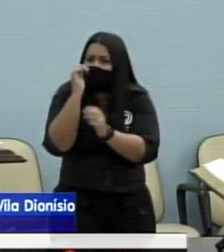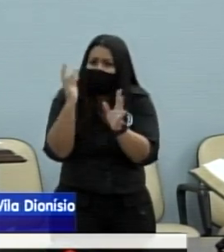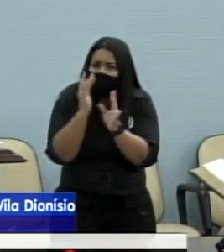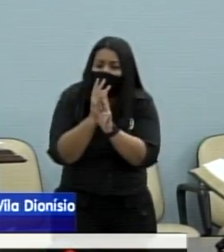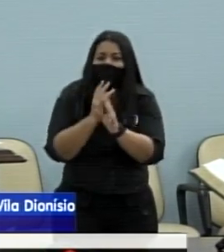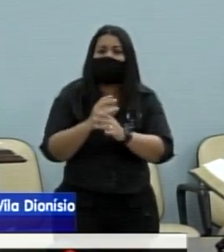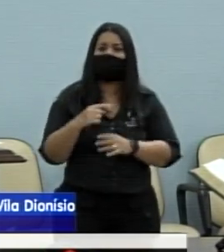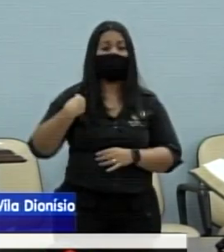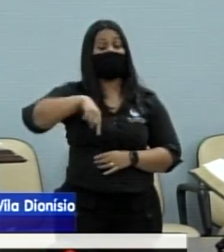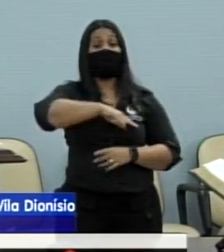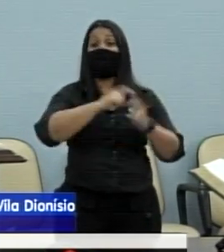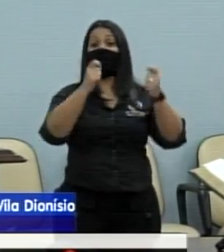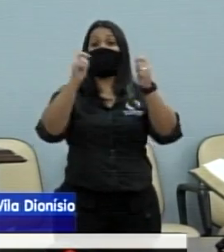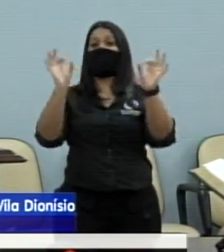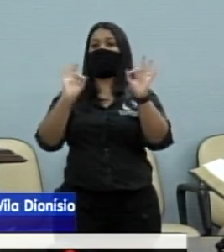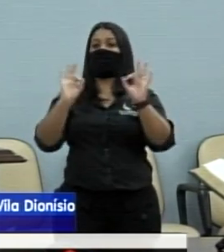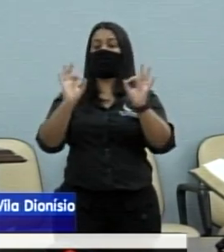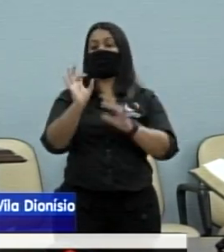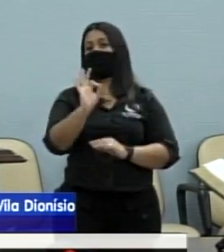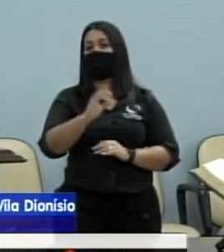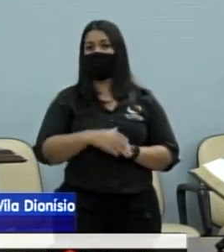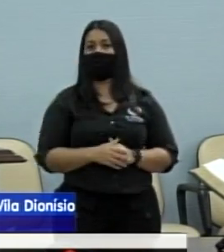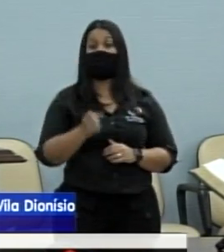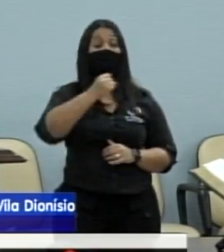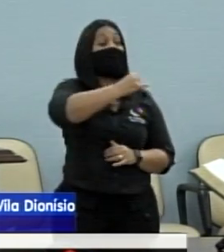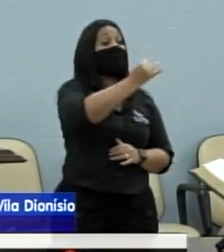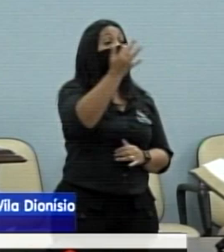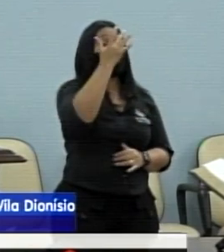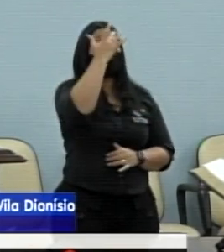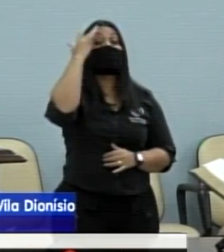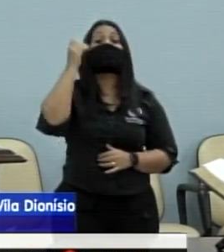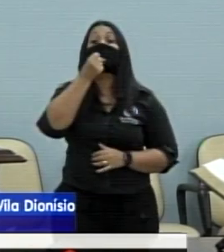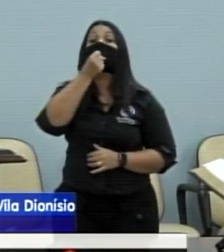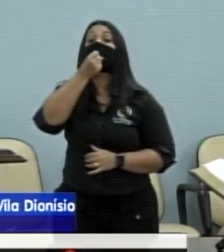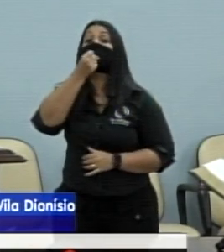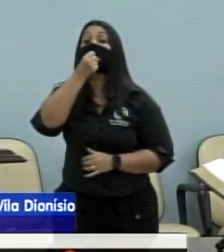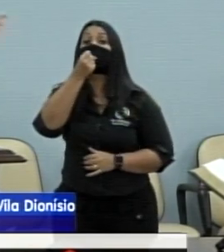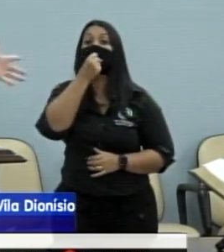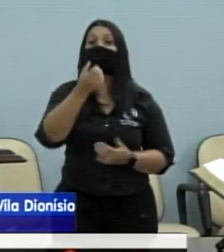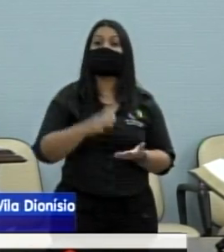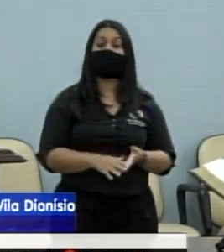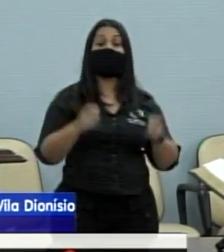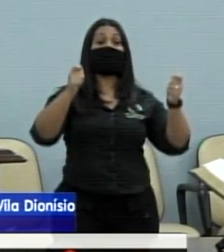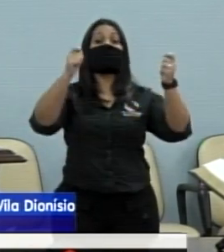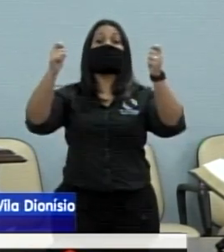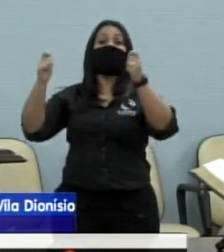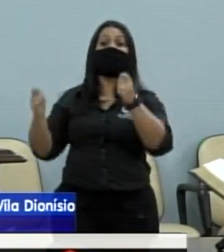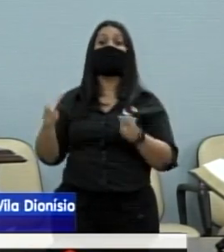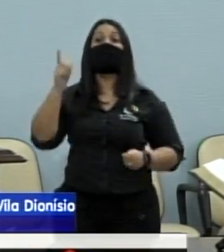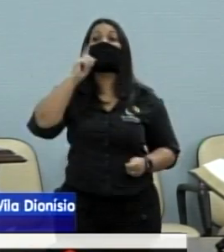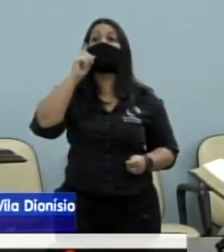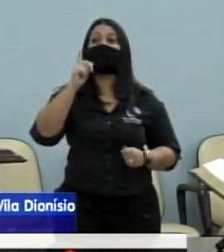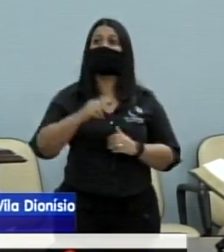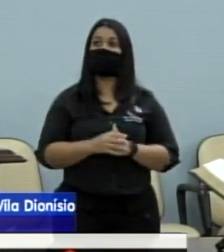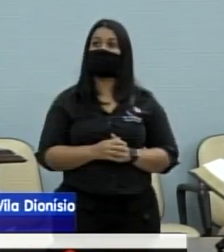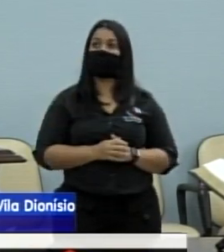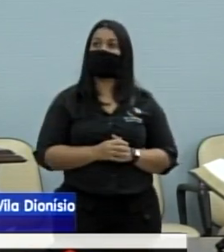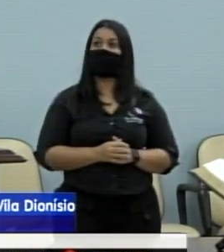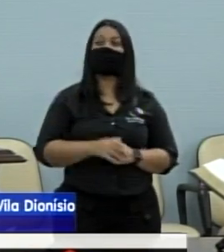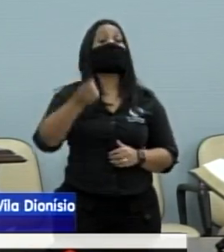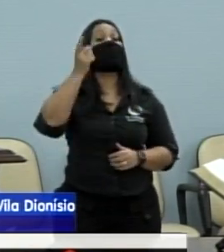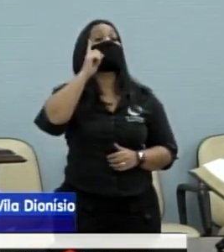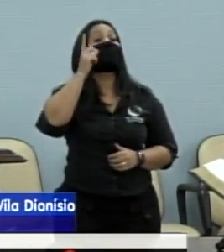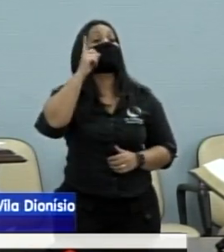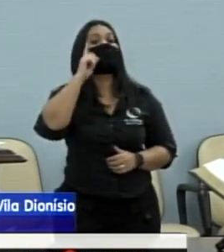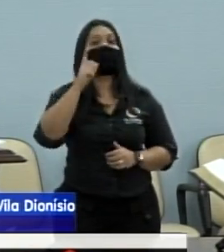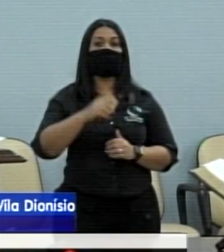foi a nossa manifestação que lotou, não. Como disse alguns repórteres aí, então está tendo manifestação todo dia, porque está todo dia lotado aquilo? Todo dia